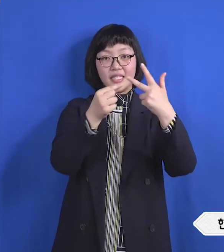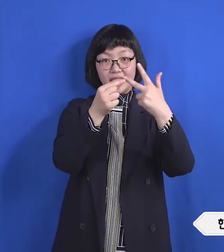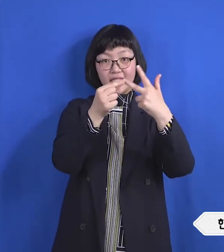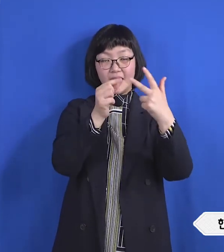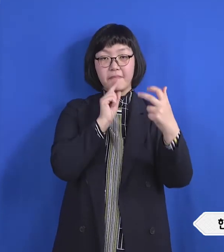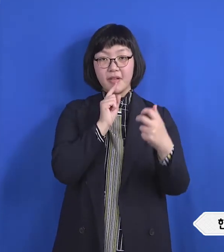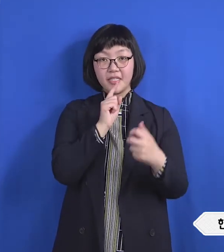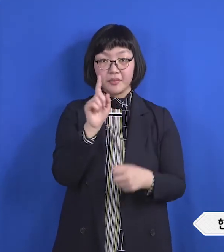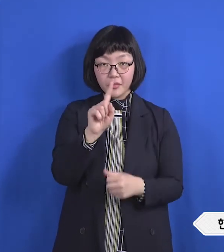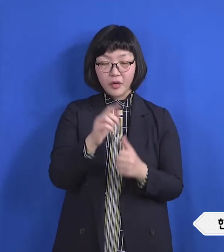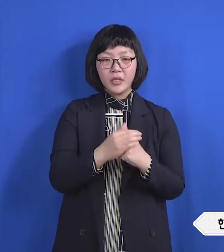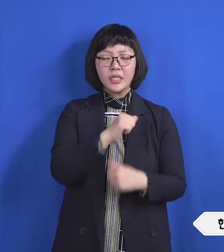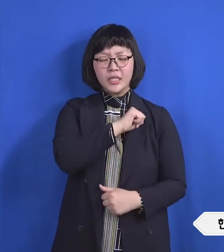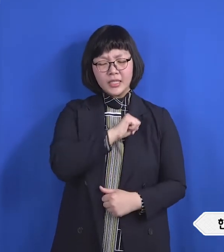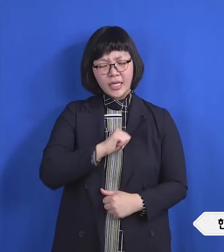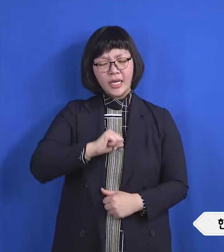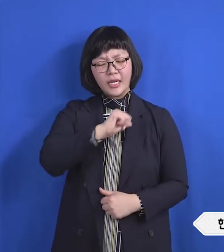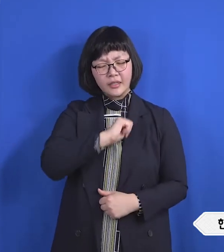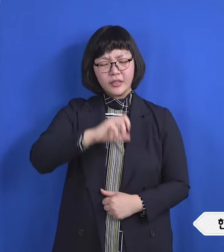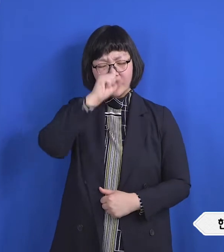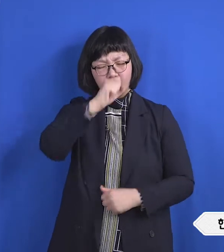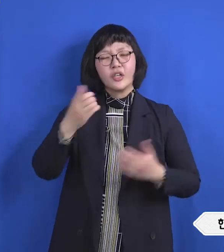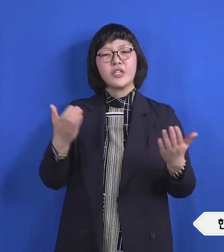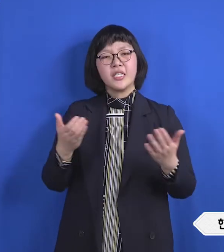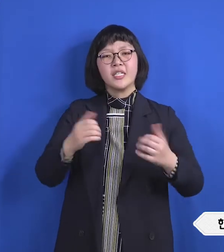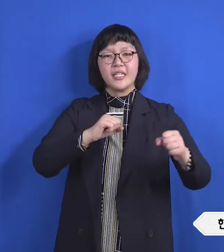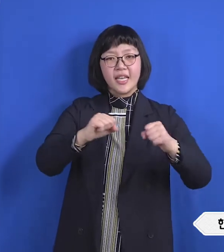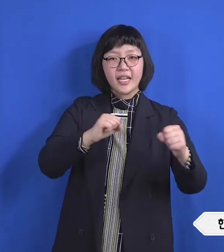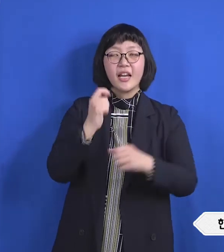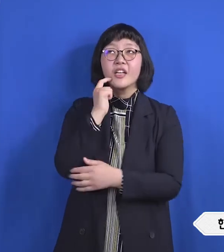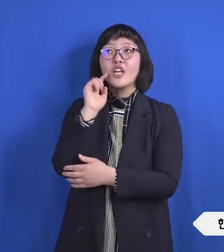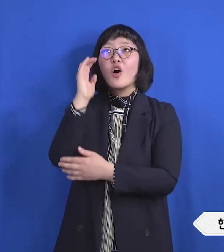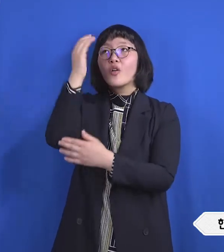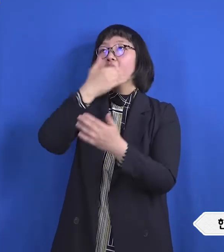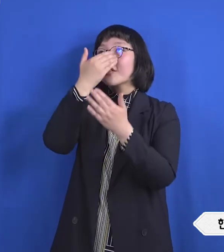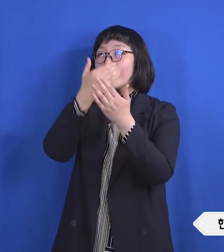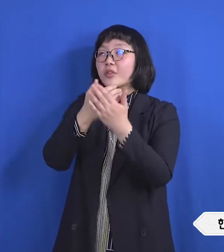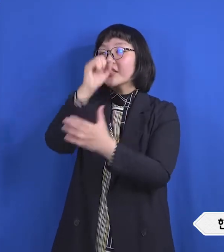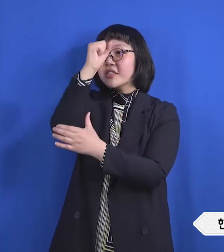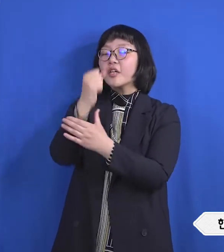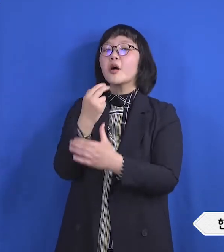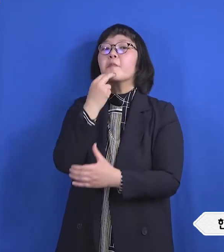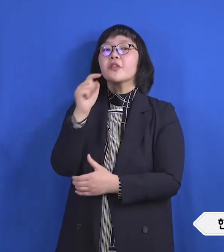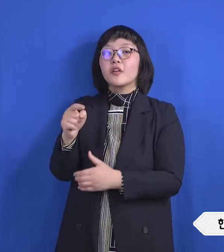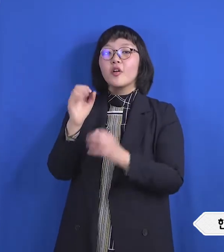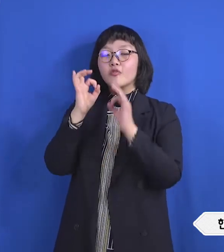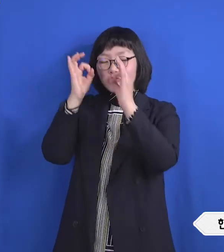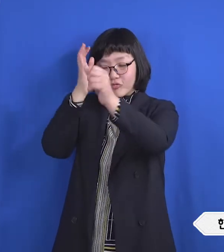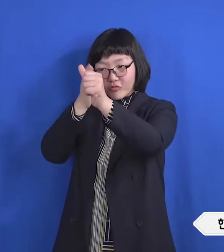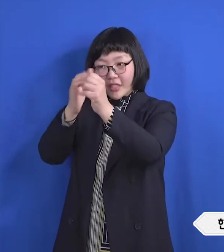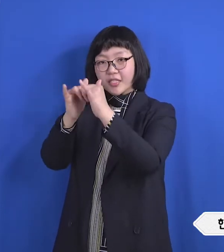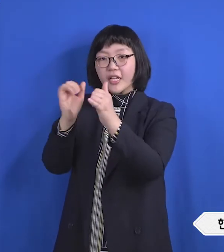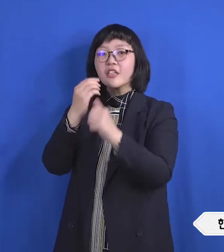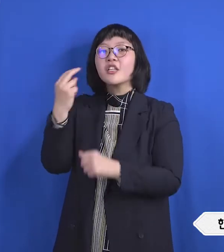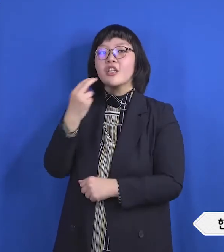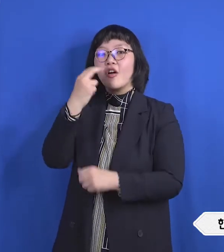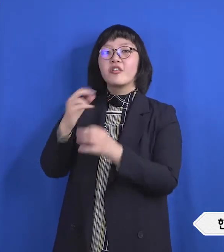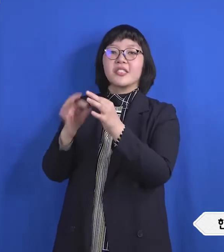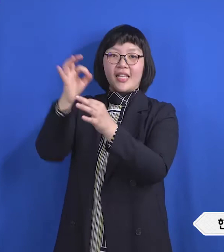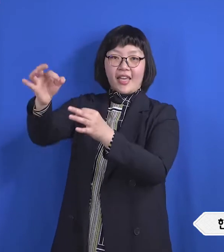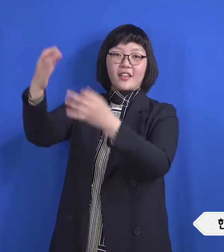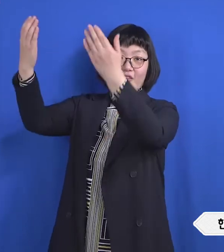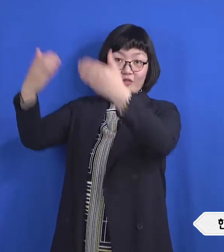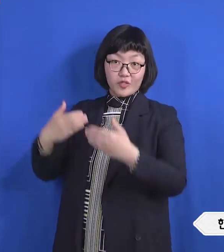보면 참고 선을 행하여 영광과 존귀와 썩지 아니함을 구하는 자에게는 영생으로 하시고 오직 당을 지어